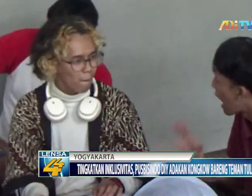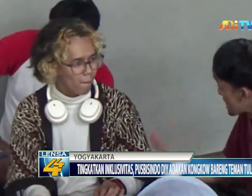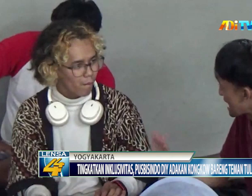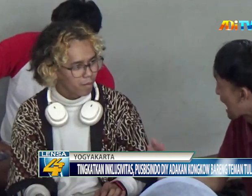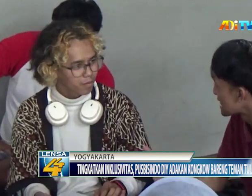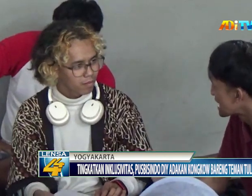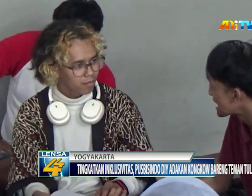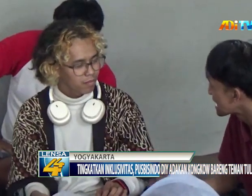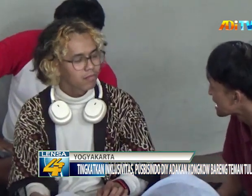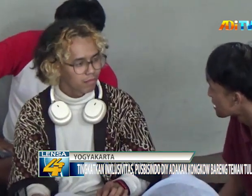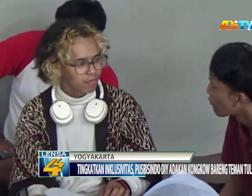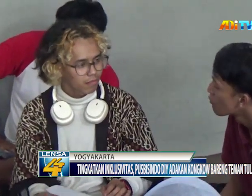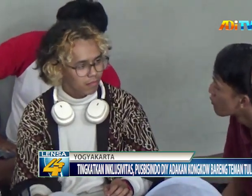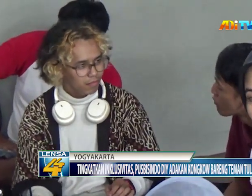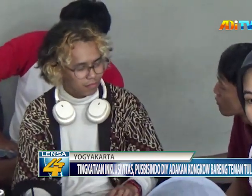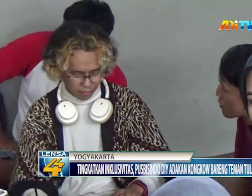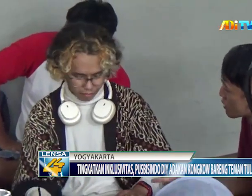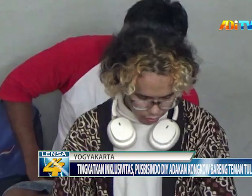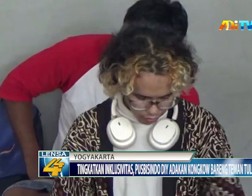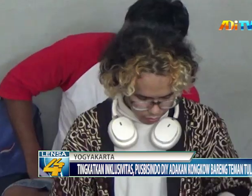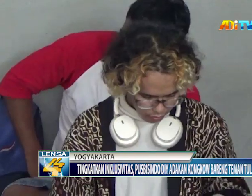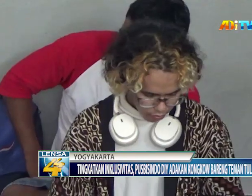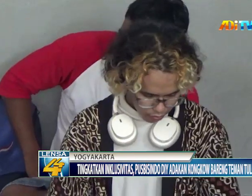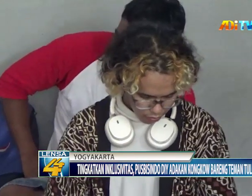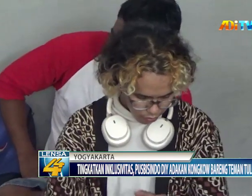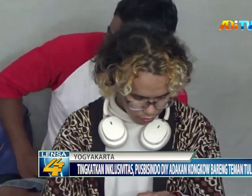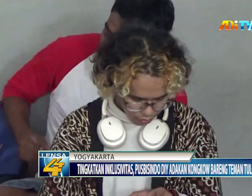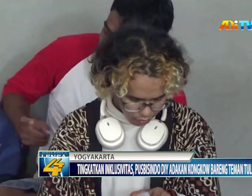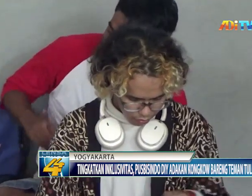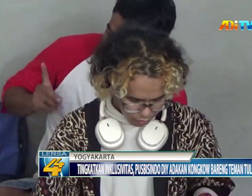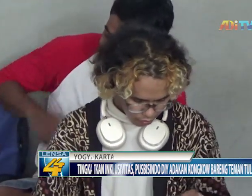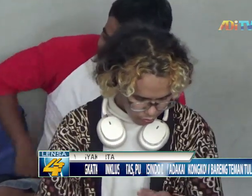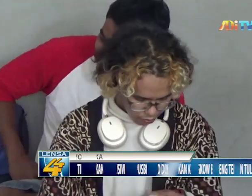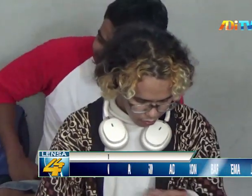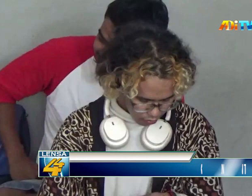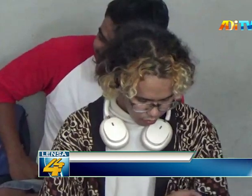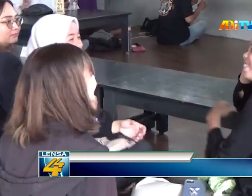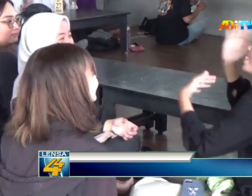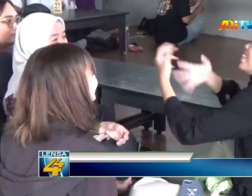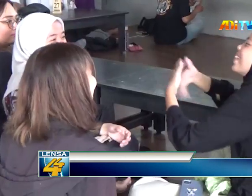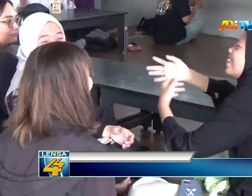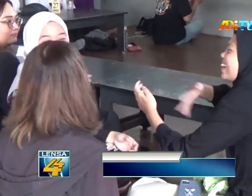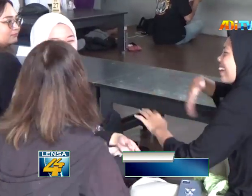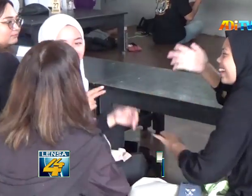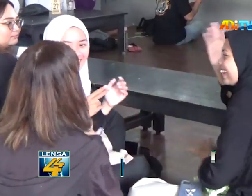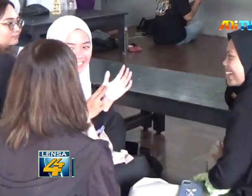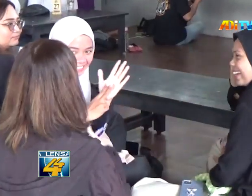diinisiasi oleh puspisindo DIY saja namun juga gerakan untuk kesejahteraan Tun rung Indonesia atau